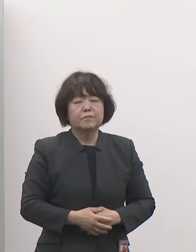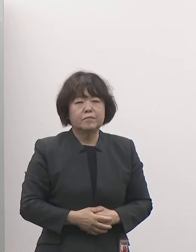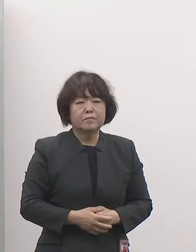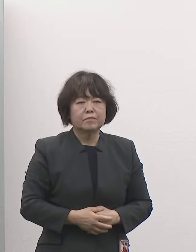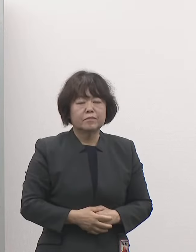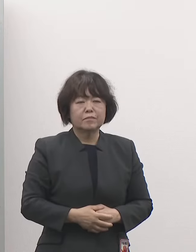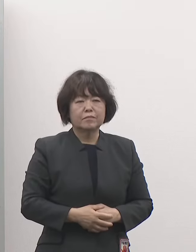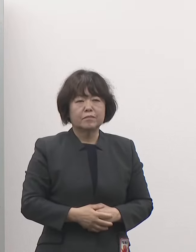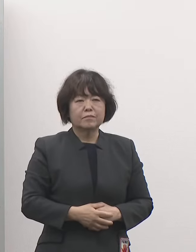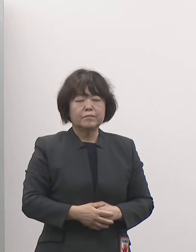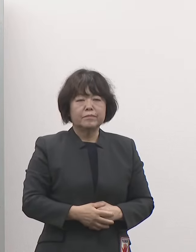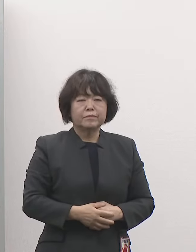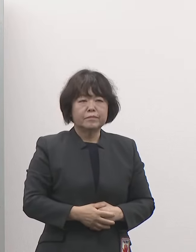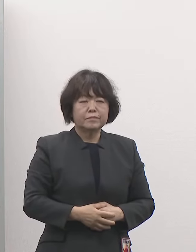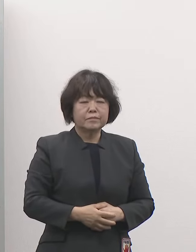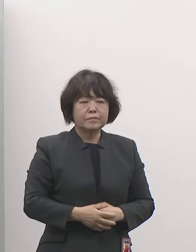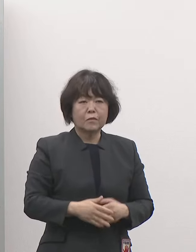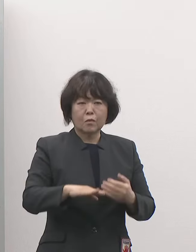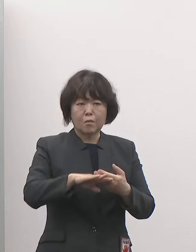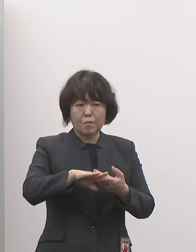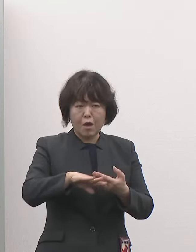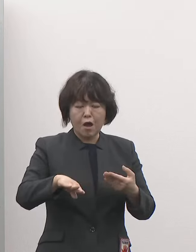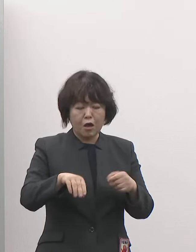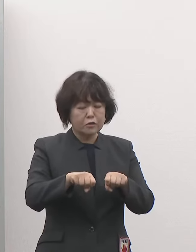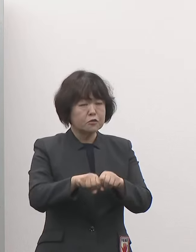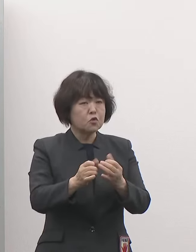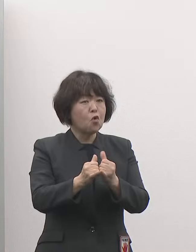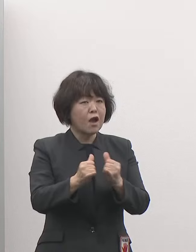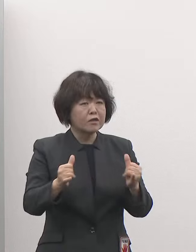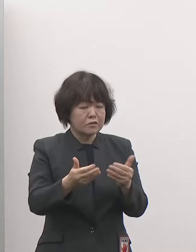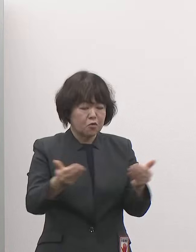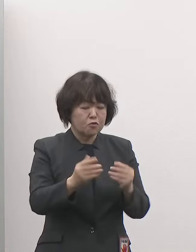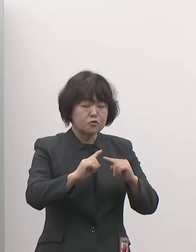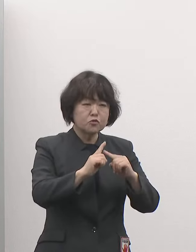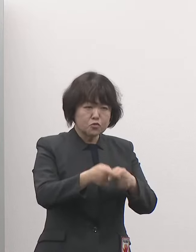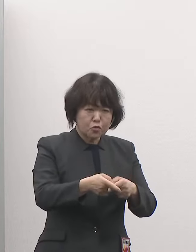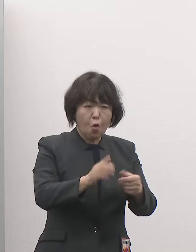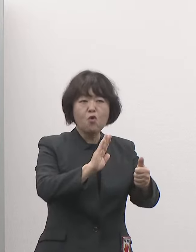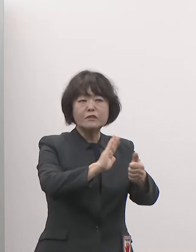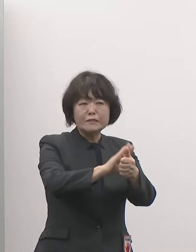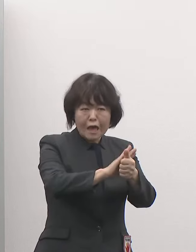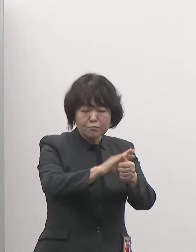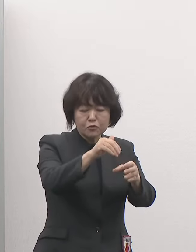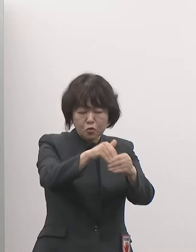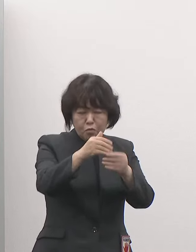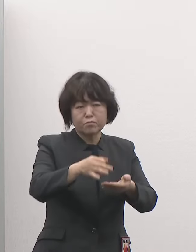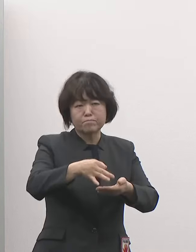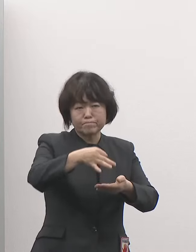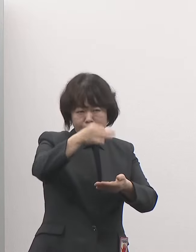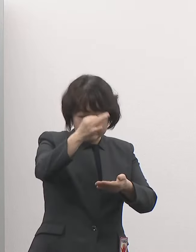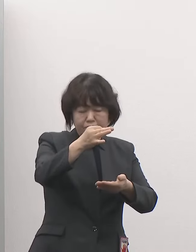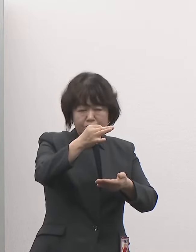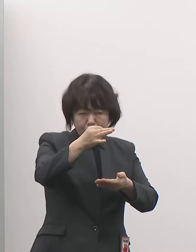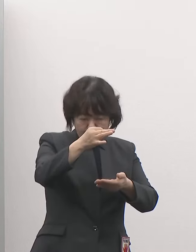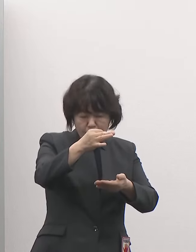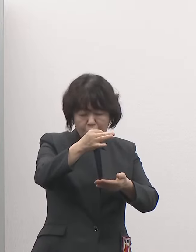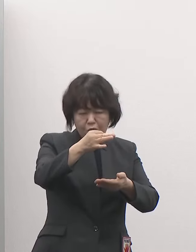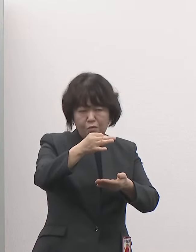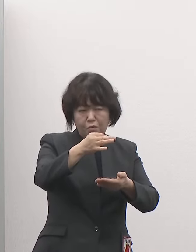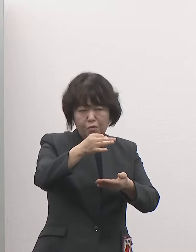このほかですね、障害をお持ちの方の就労支援あるいは所得向上も同様に取り組んでまいりたいと思います